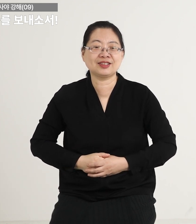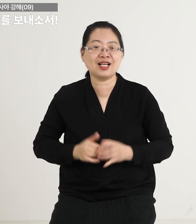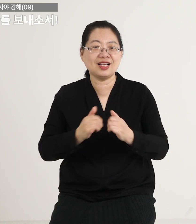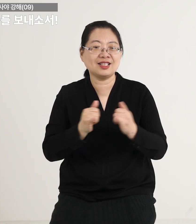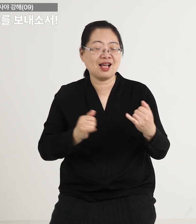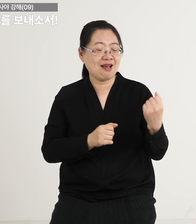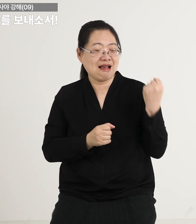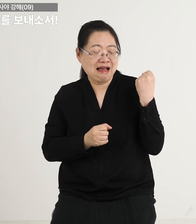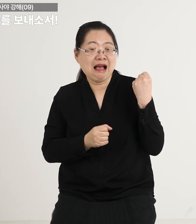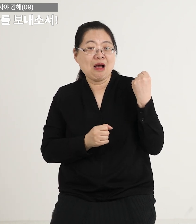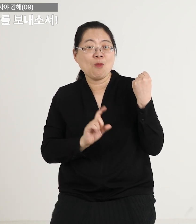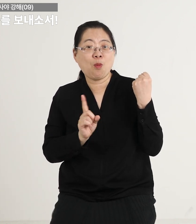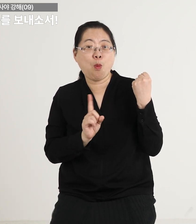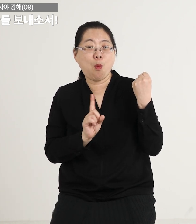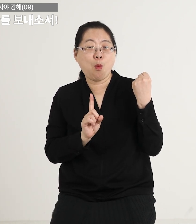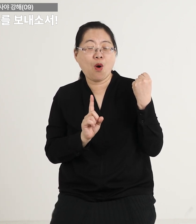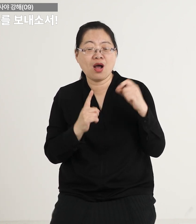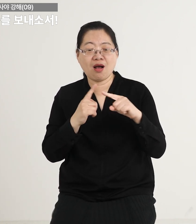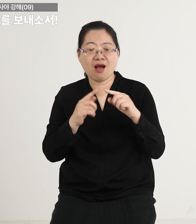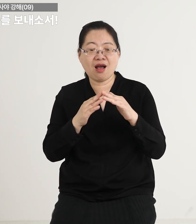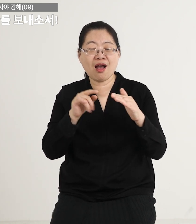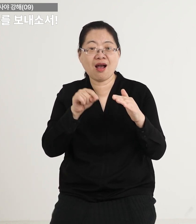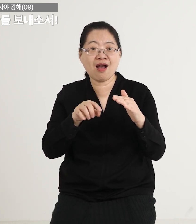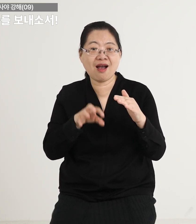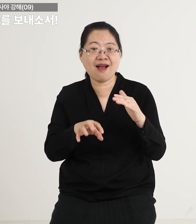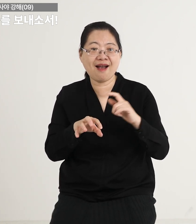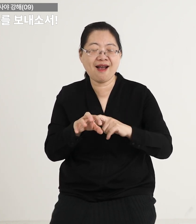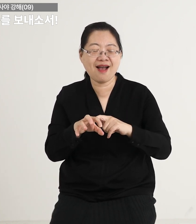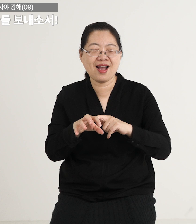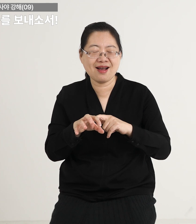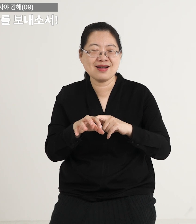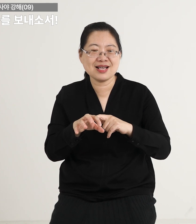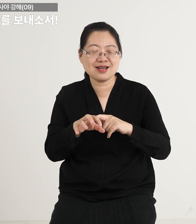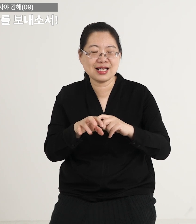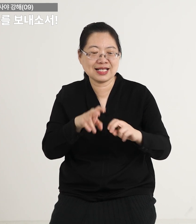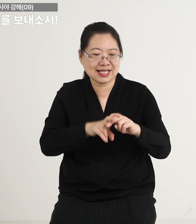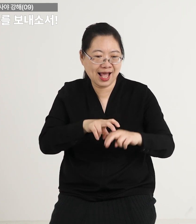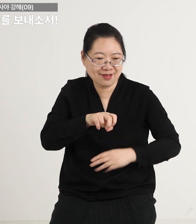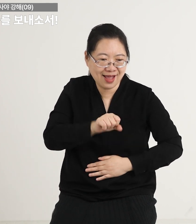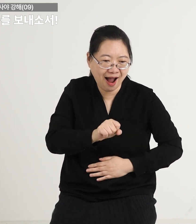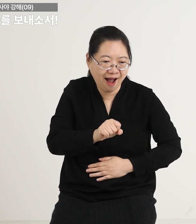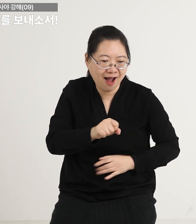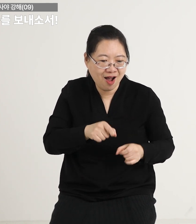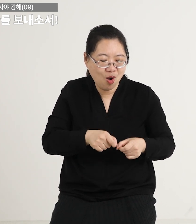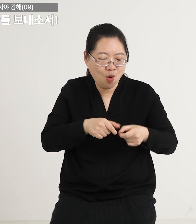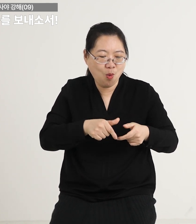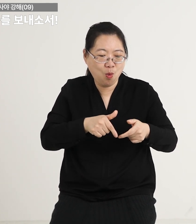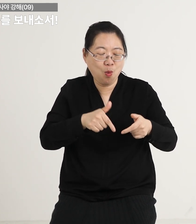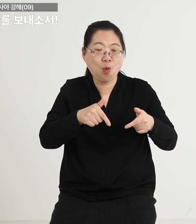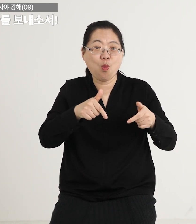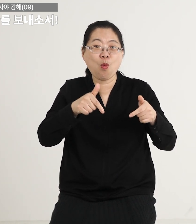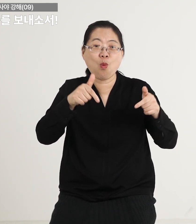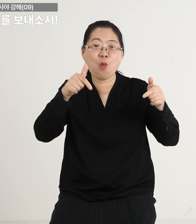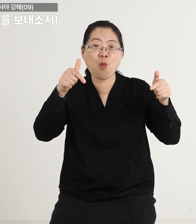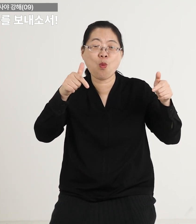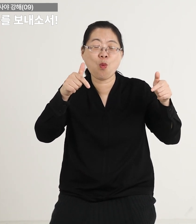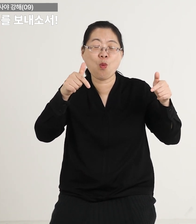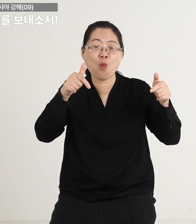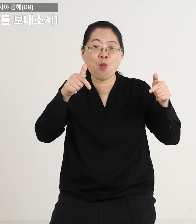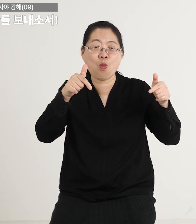사람의 영향력이 교회 안에서 둥지를 틀고 자리 잡기 시작하면 그런